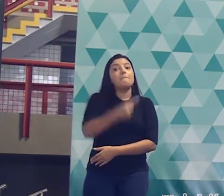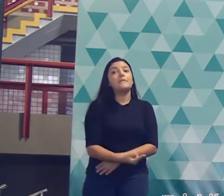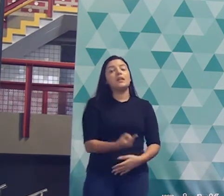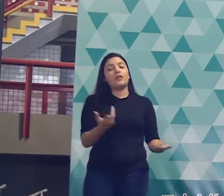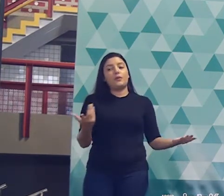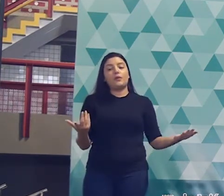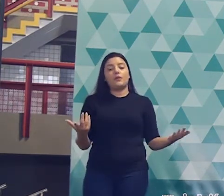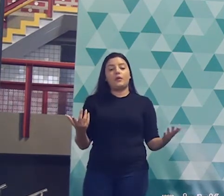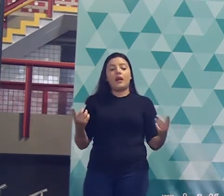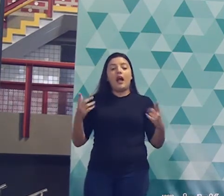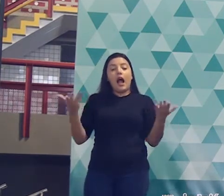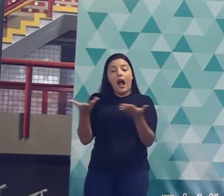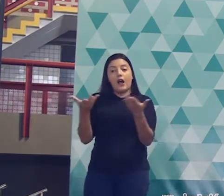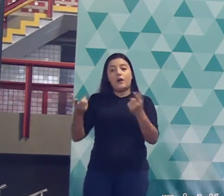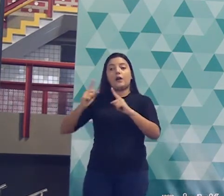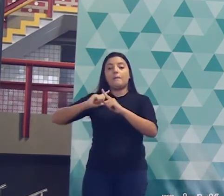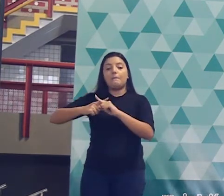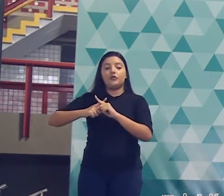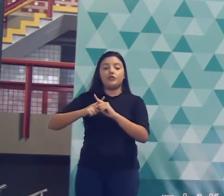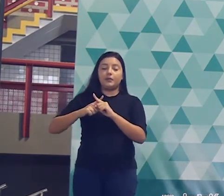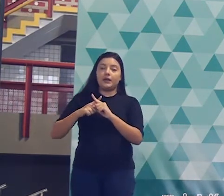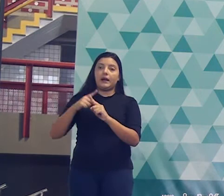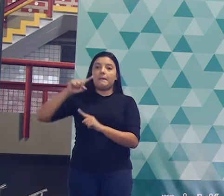Então, pega e multiplica por 1.000. Dá